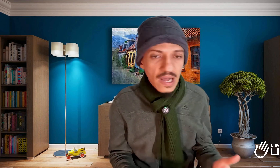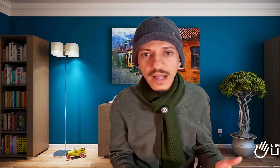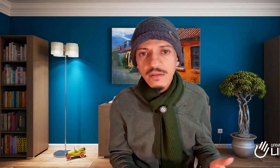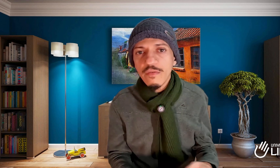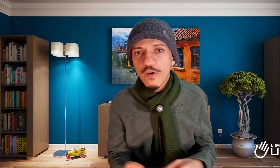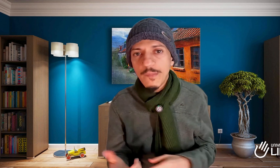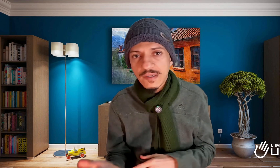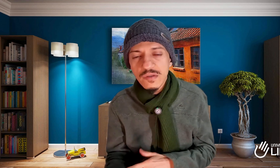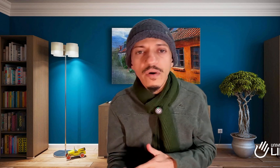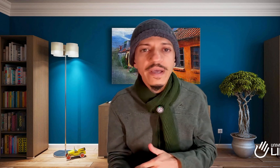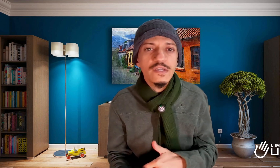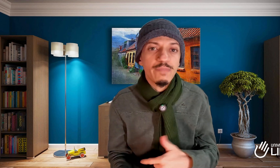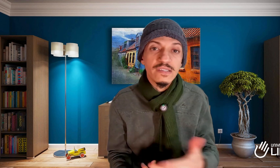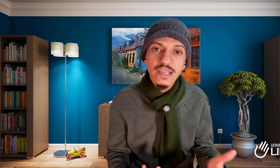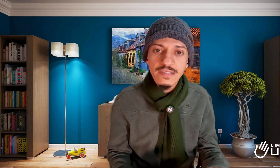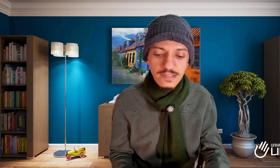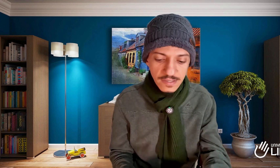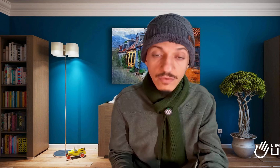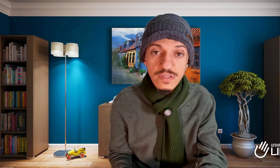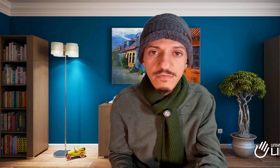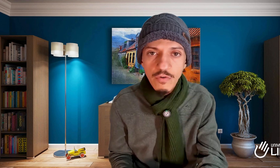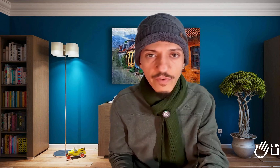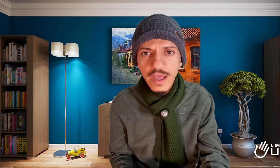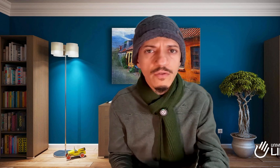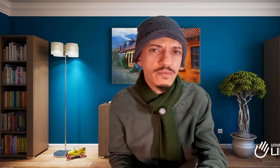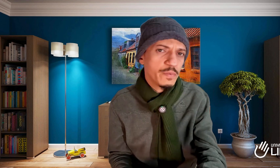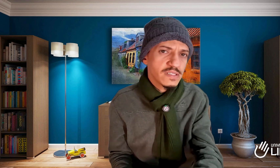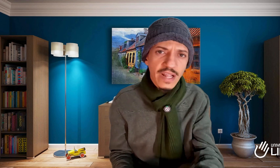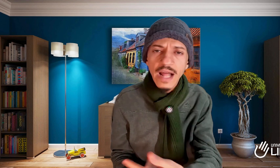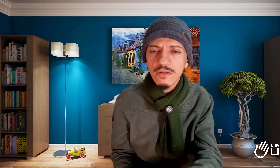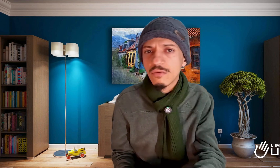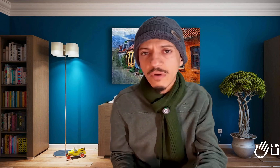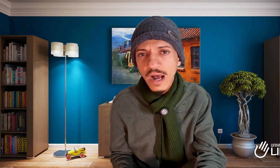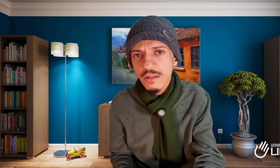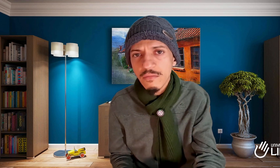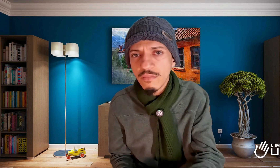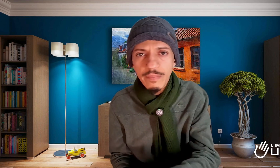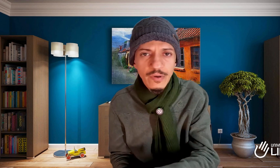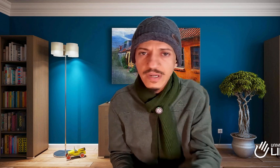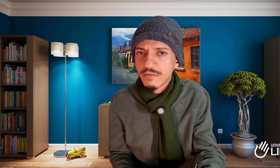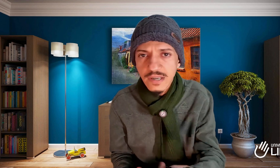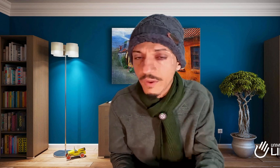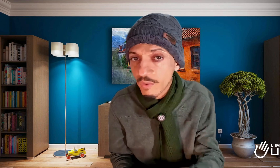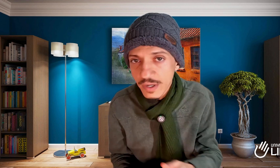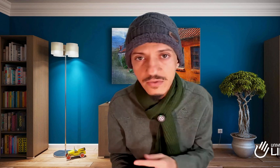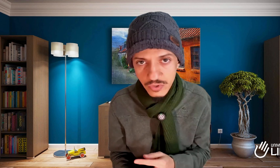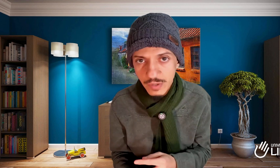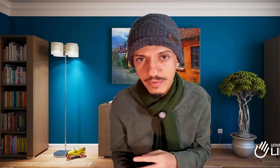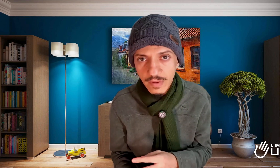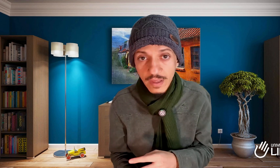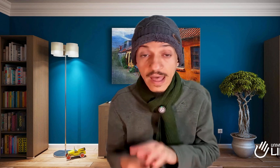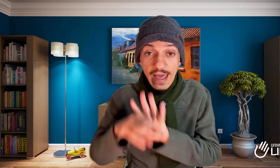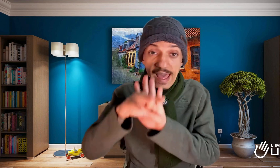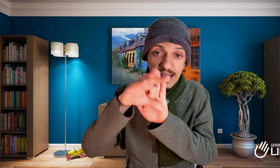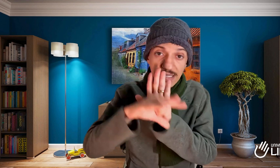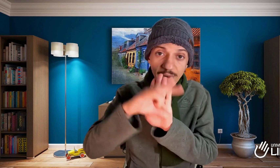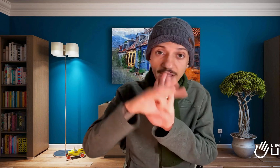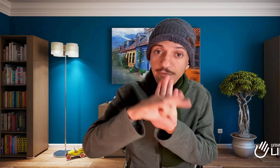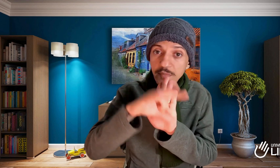aprendizado, formações, pesquisas que estão desenvolvendo, de mestrado, doutorado, pós-graduação e coisas do tipo. Essa plataforma, o sinal